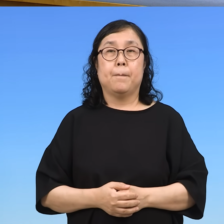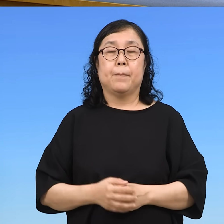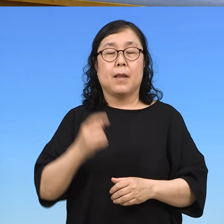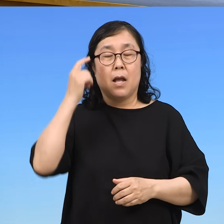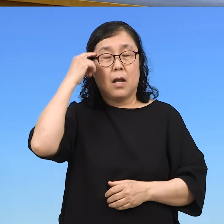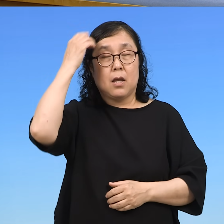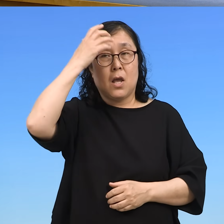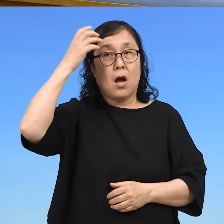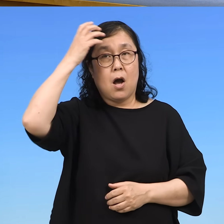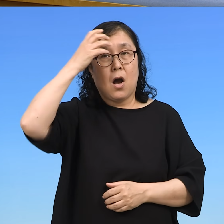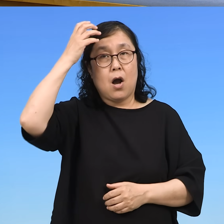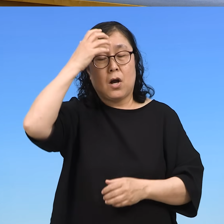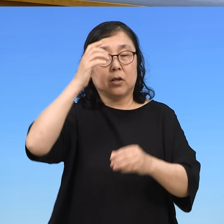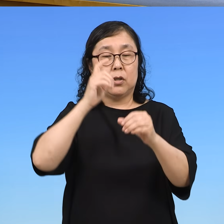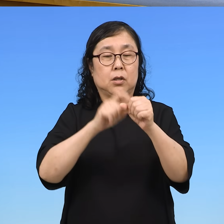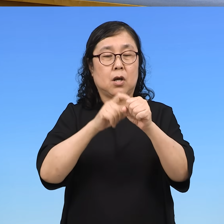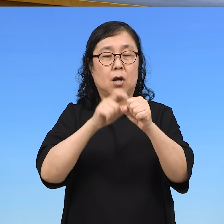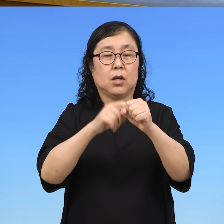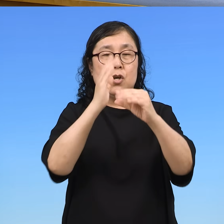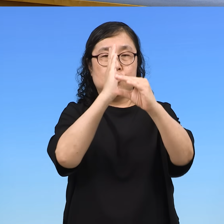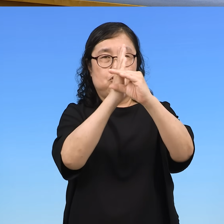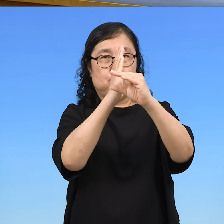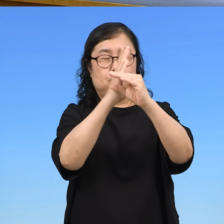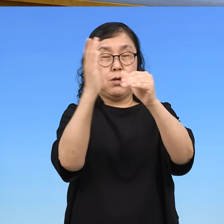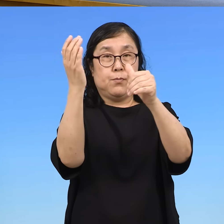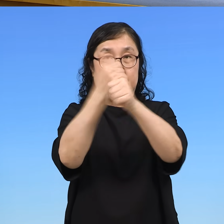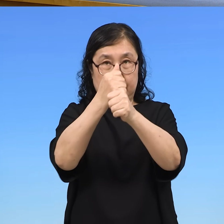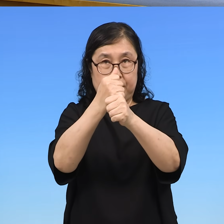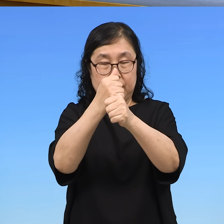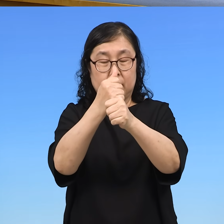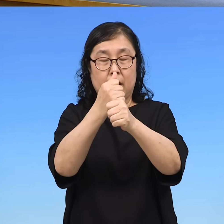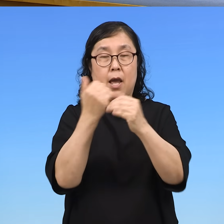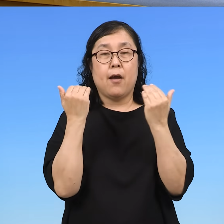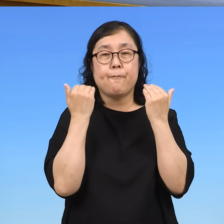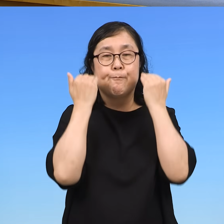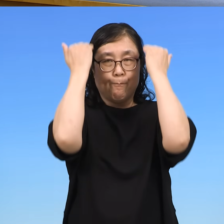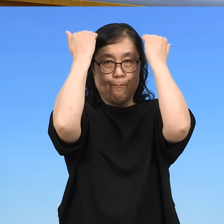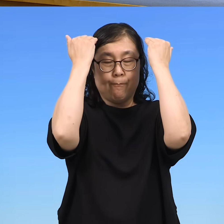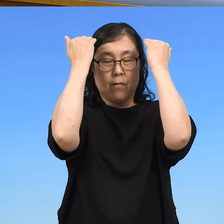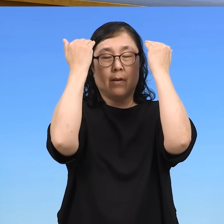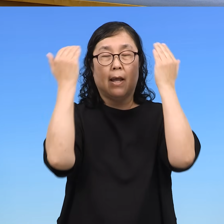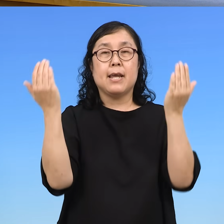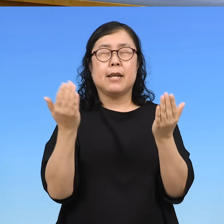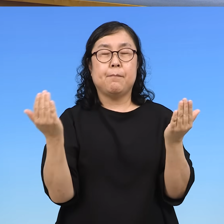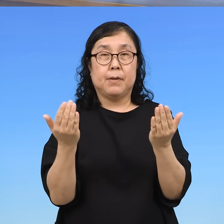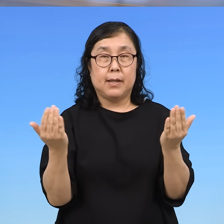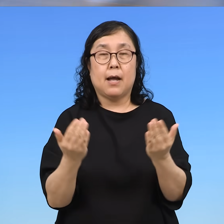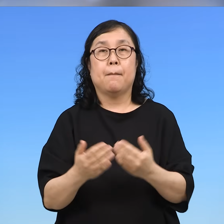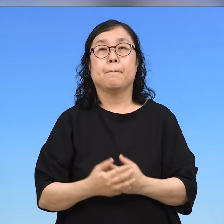아닙니까? 영적인 중심을 잡아주는 역할, 이게 어른이 하는 역할이라는 겁니다.